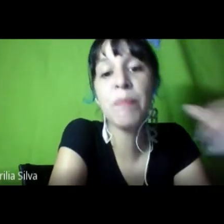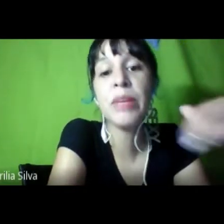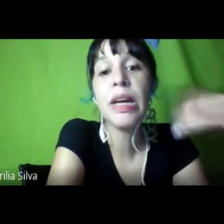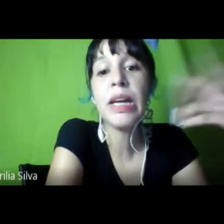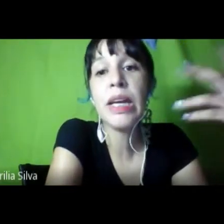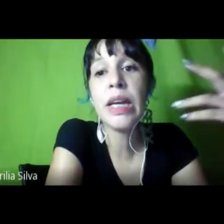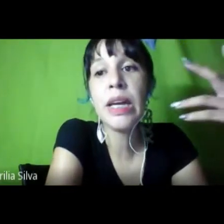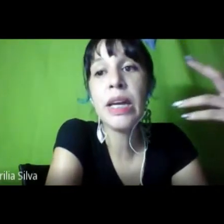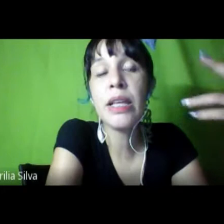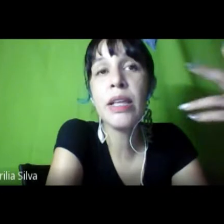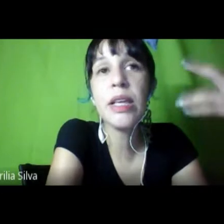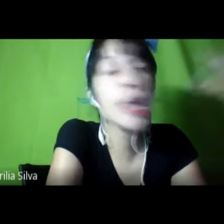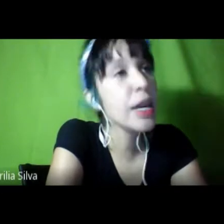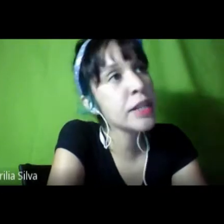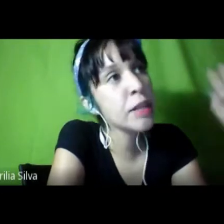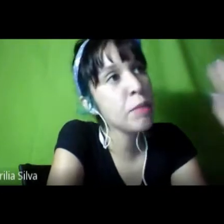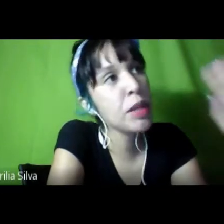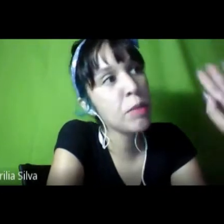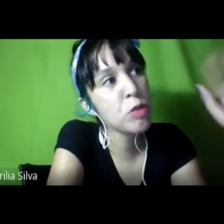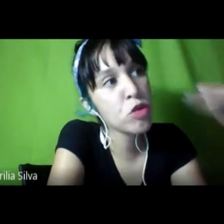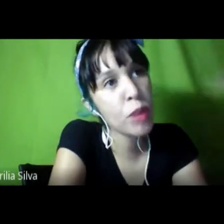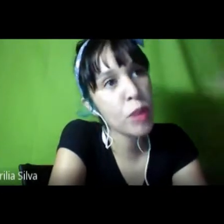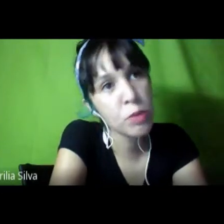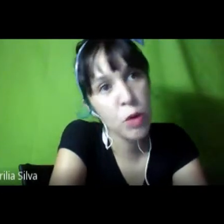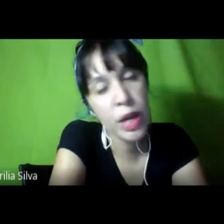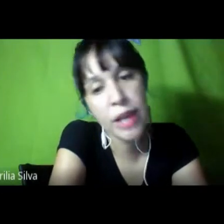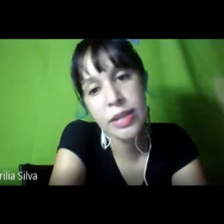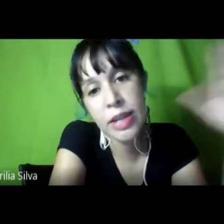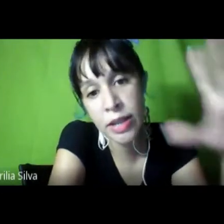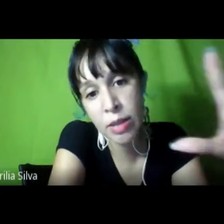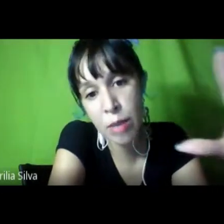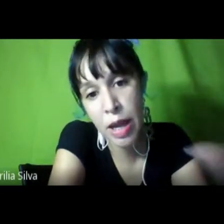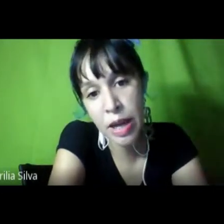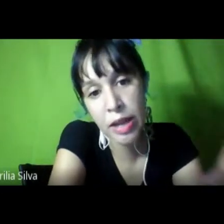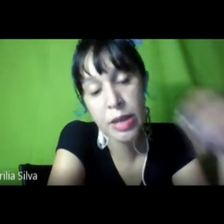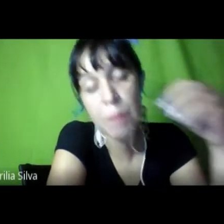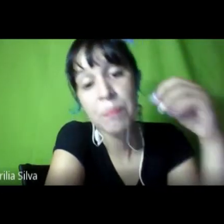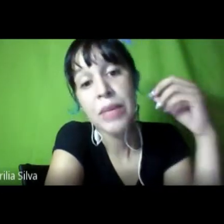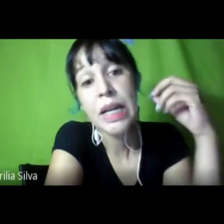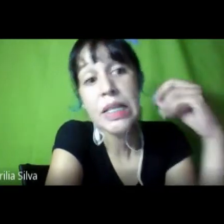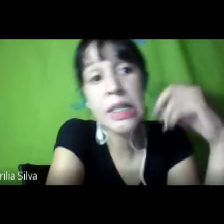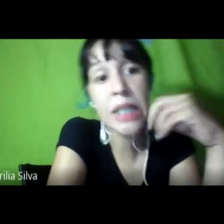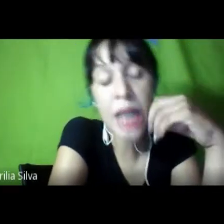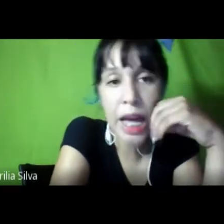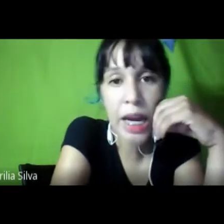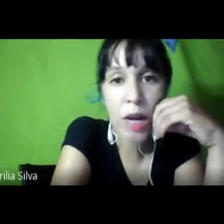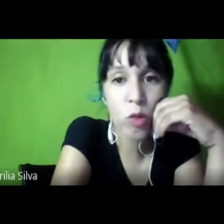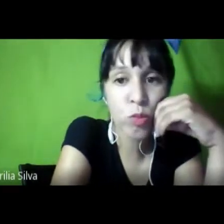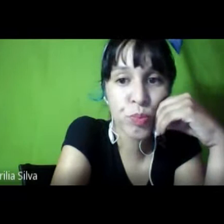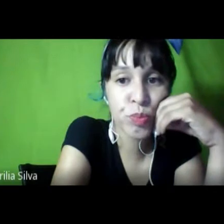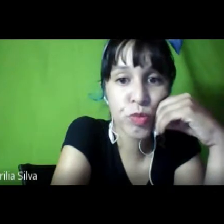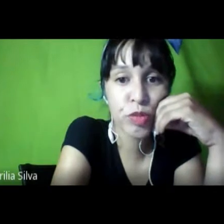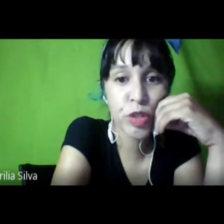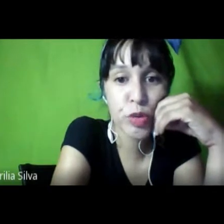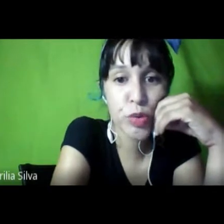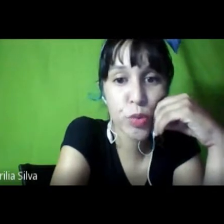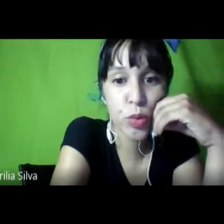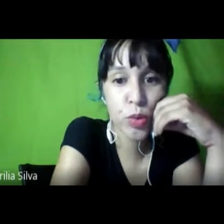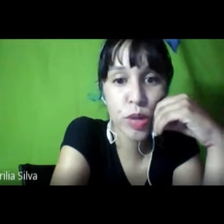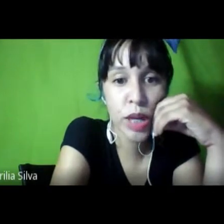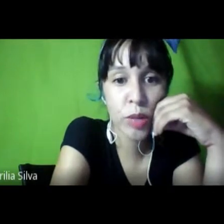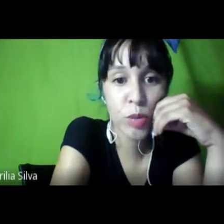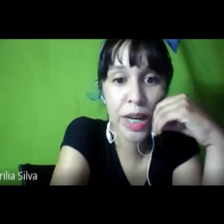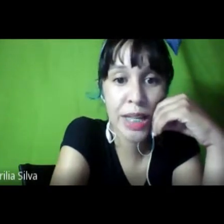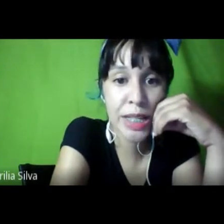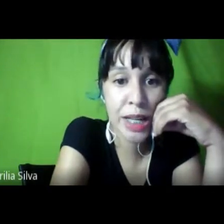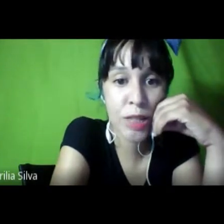família, e ele recebia, depois que os pais morressem, ele recebia a herança. Se era um filho surdo,